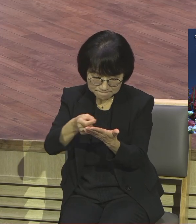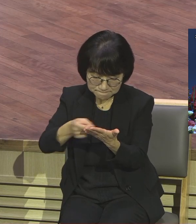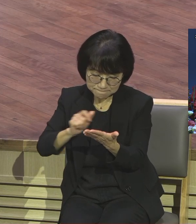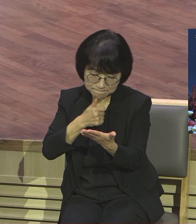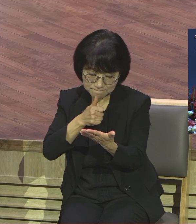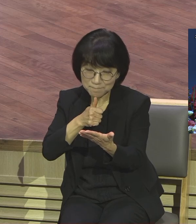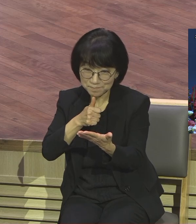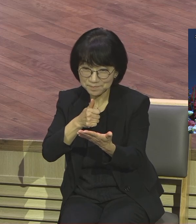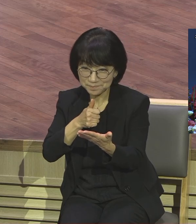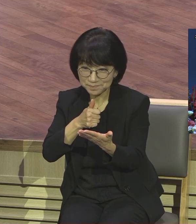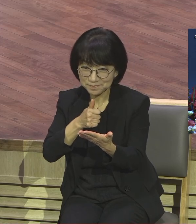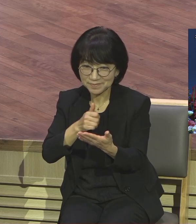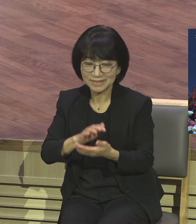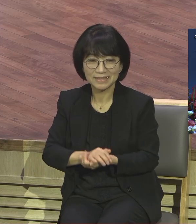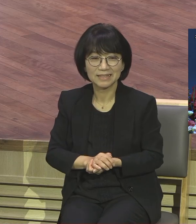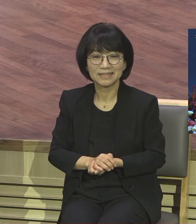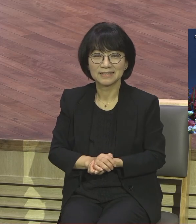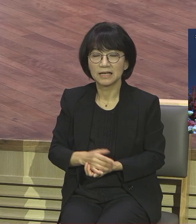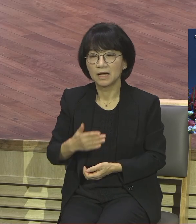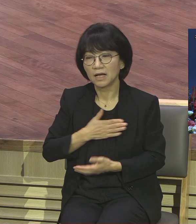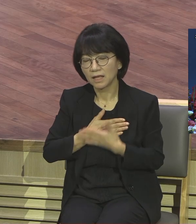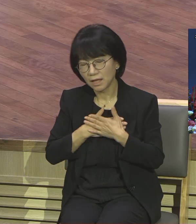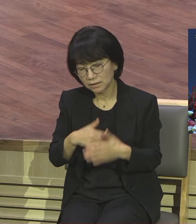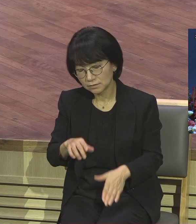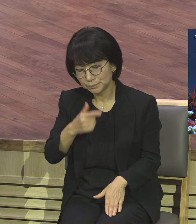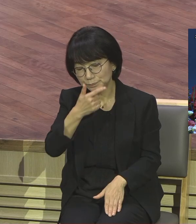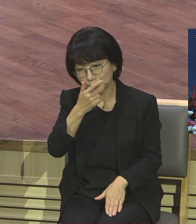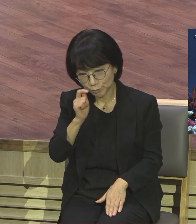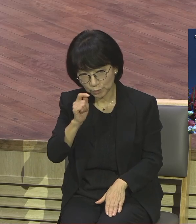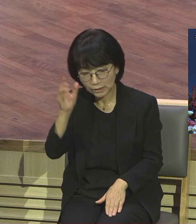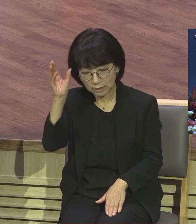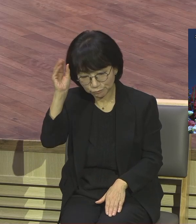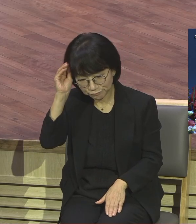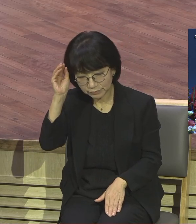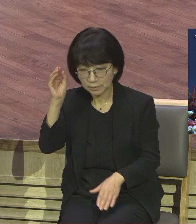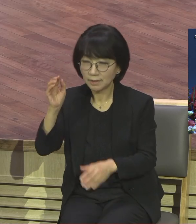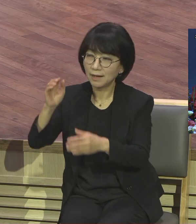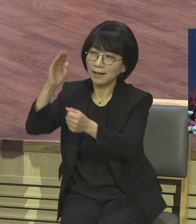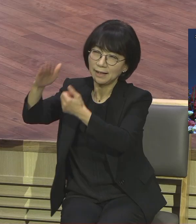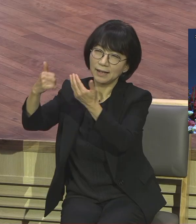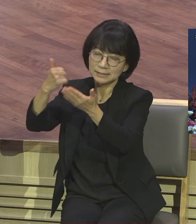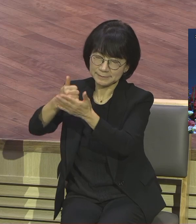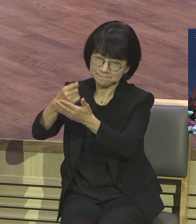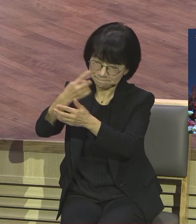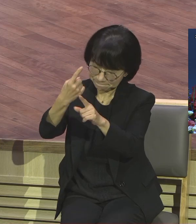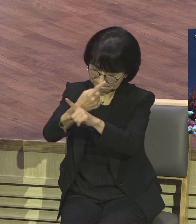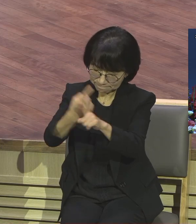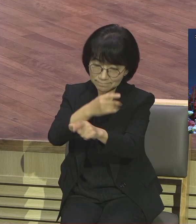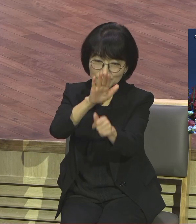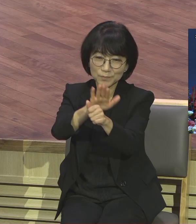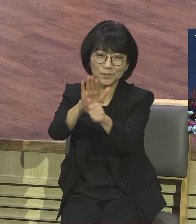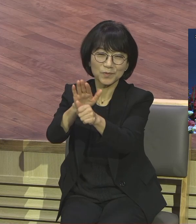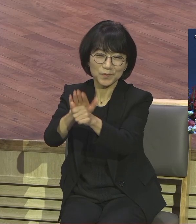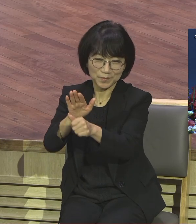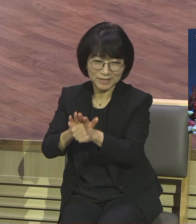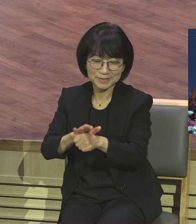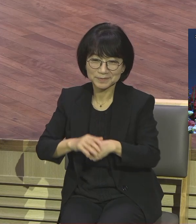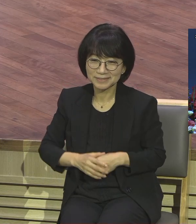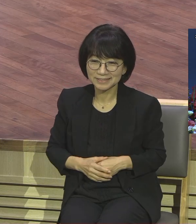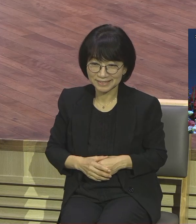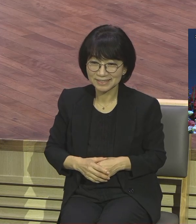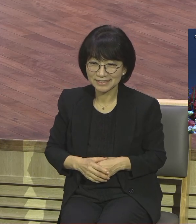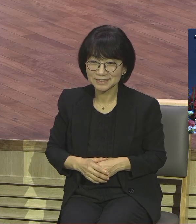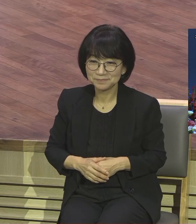하나님께서요 세임을 다 그렇게 해주시고 무능한 자, 유능한 자 부끄럽게 만들어버려. 약한 자, 강강한